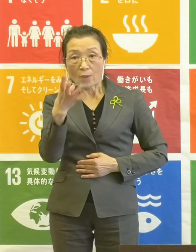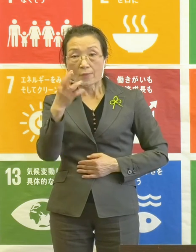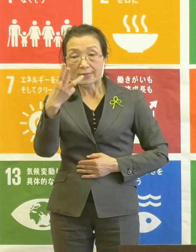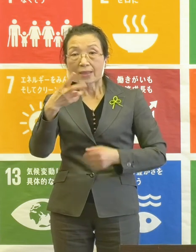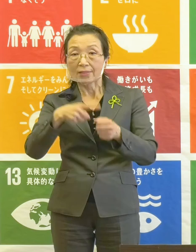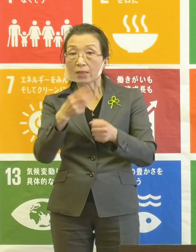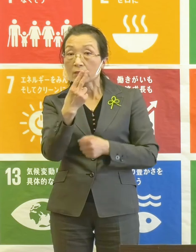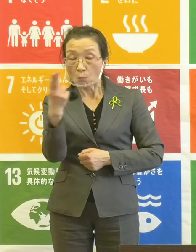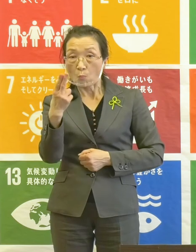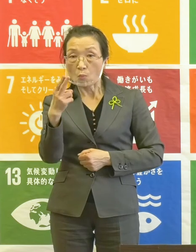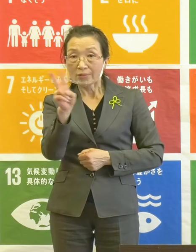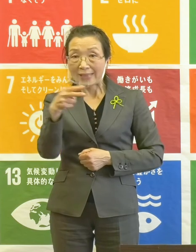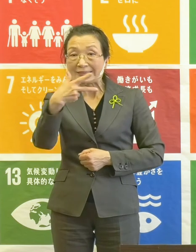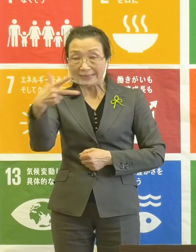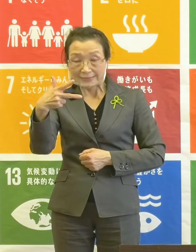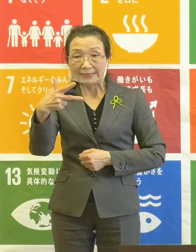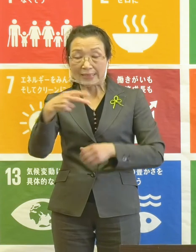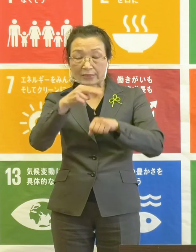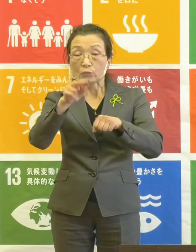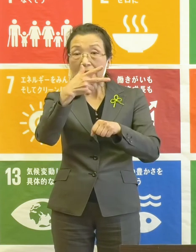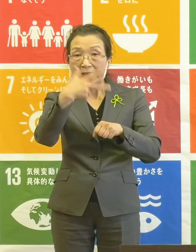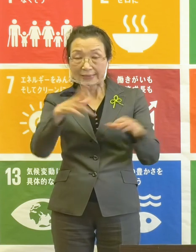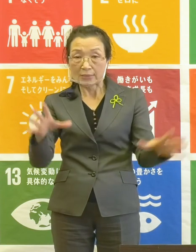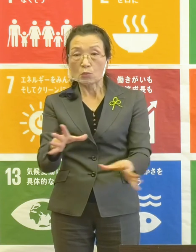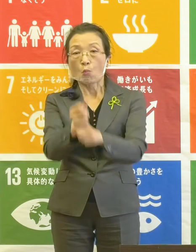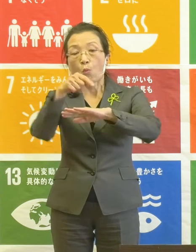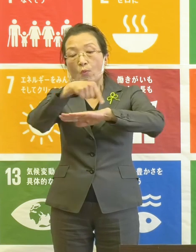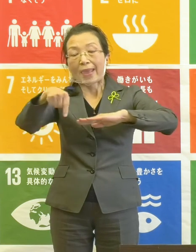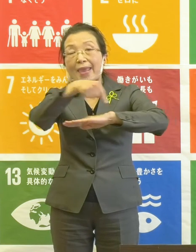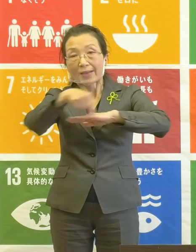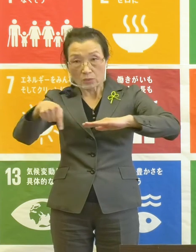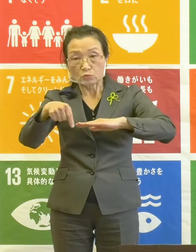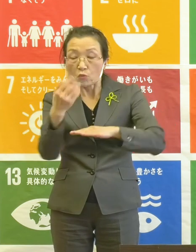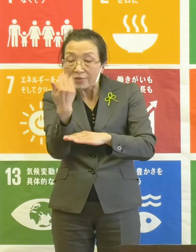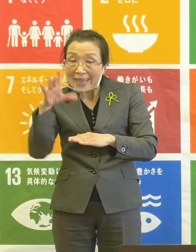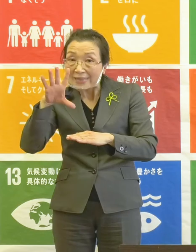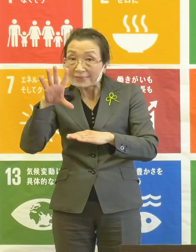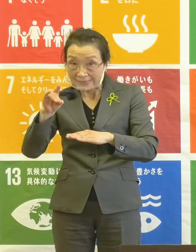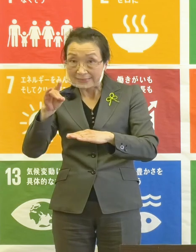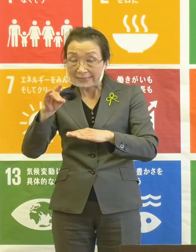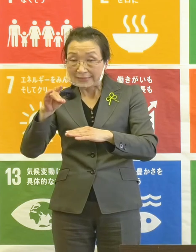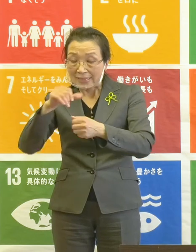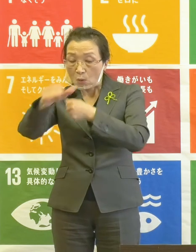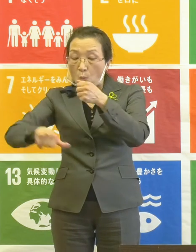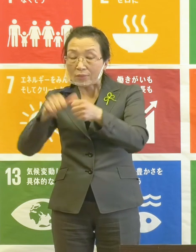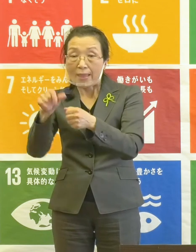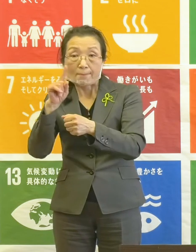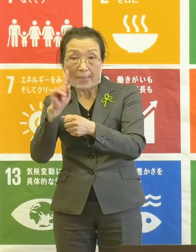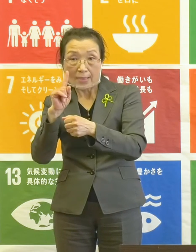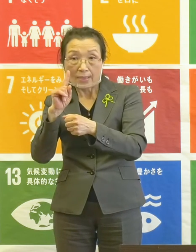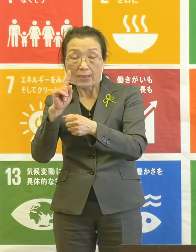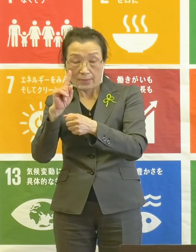度は第2次那須塩原市総合計画前期基本計画が5年目を迎えること